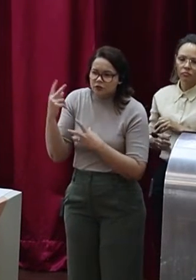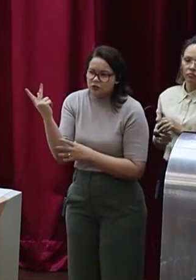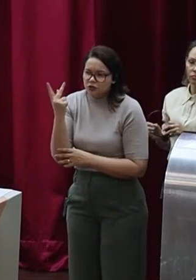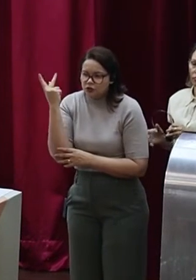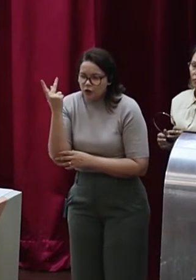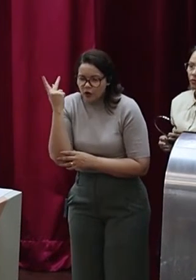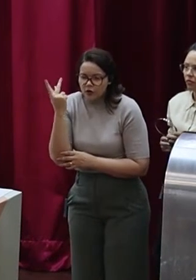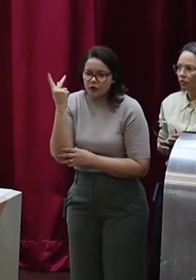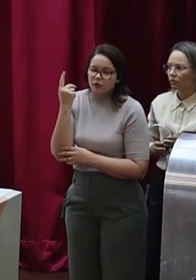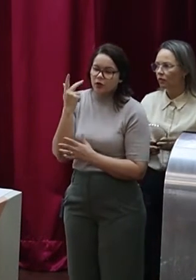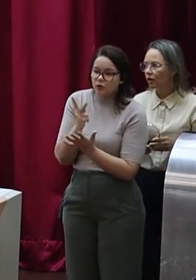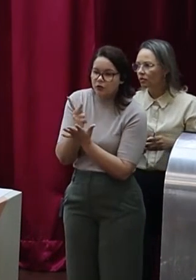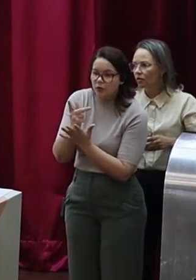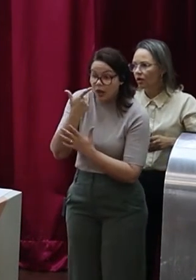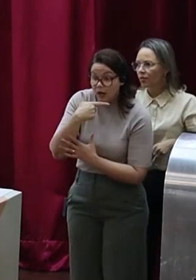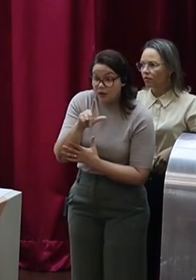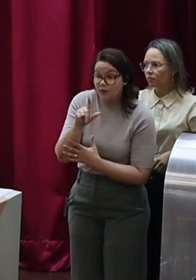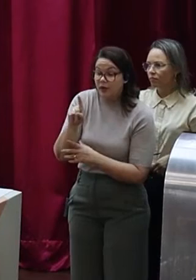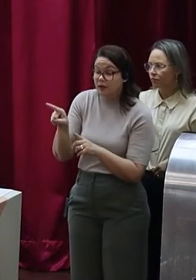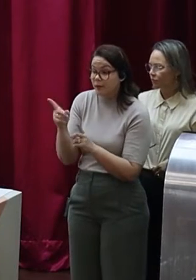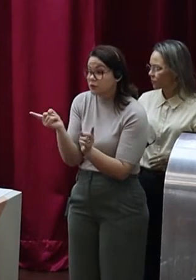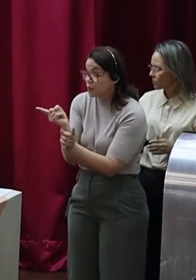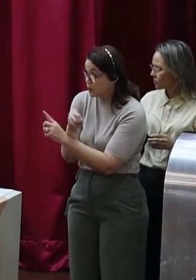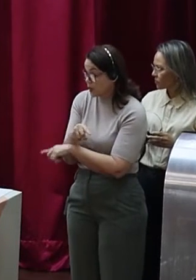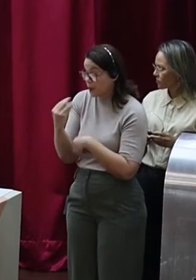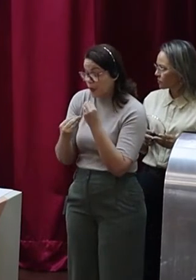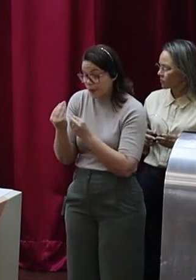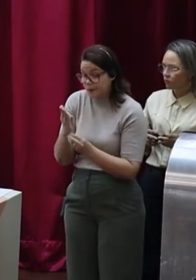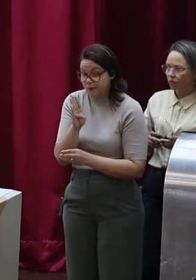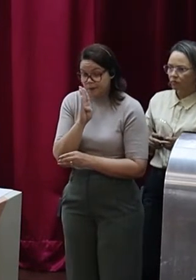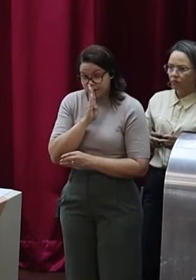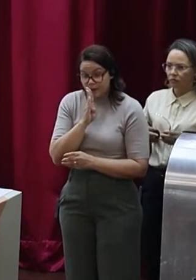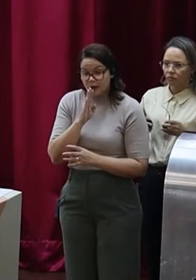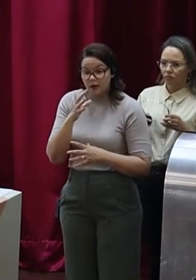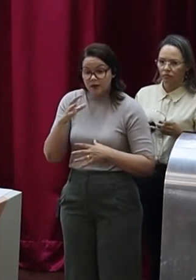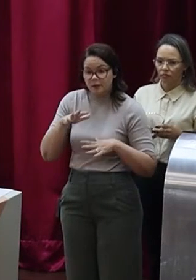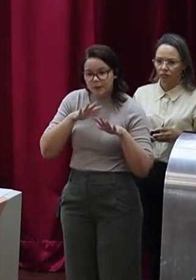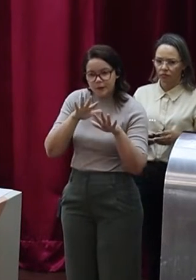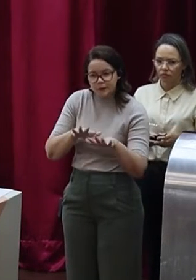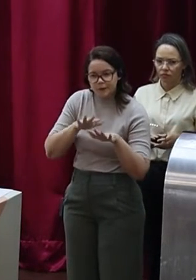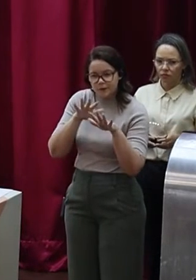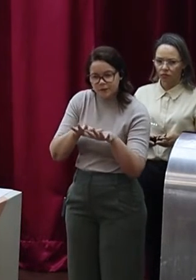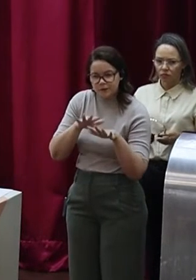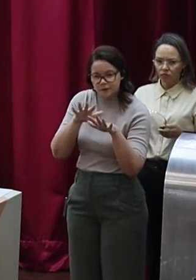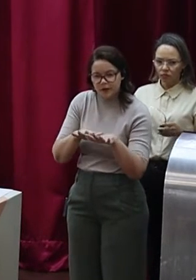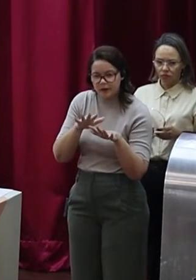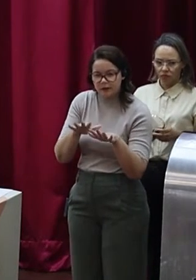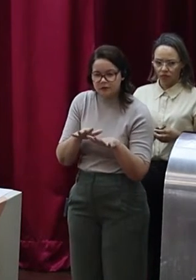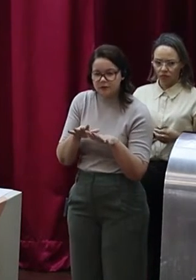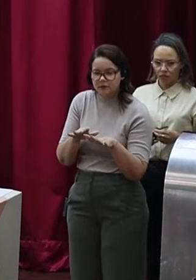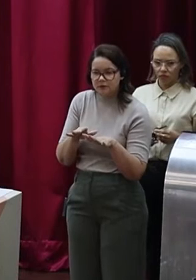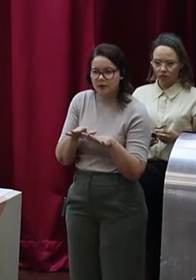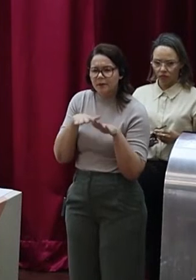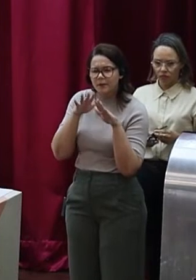como el Estado la silencia en determinados movimientos que no, digamos que no impone, ¿no? Eso que